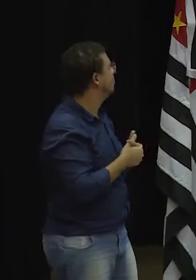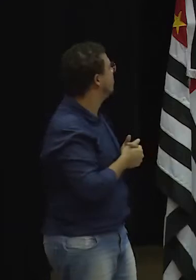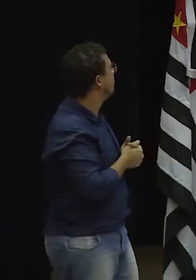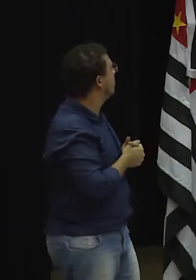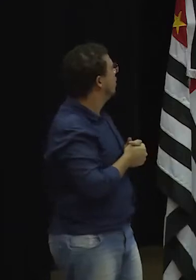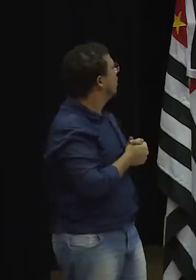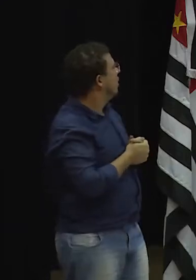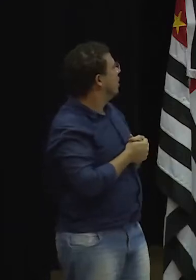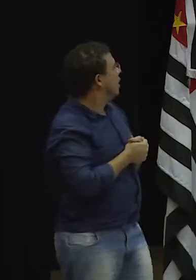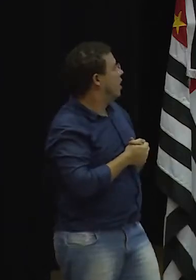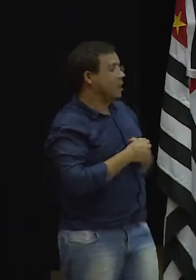Ok?